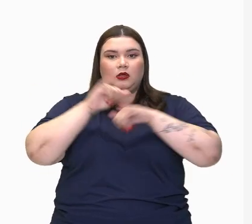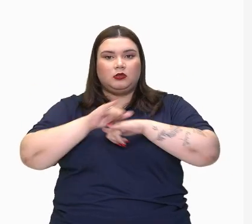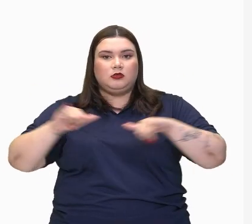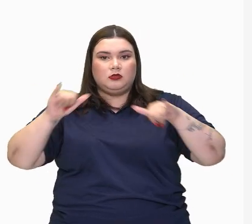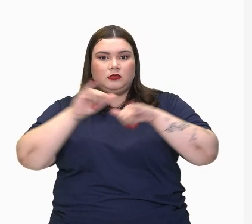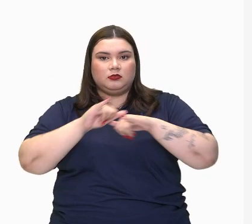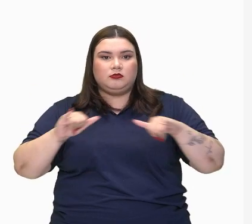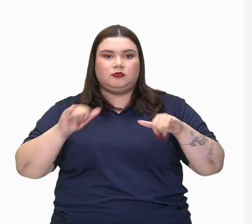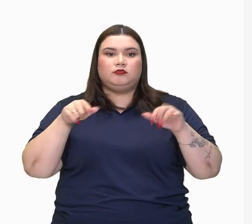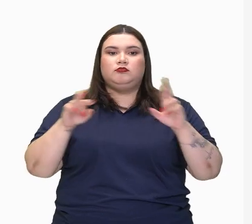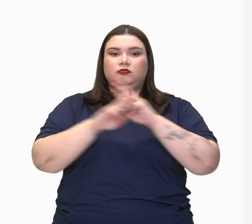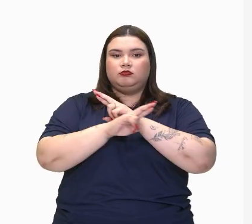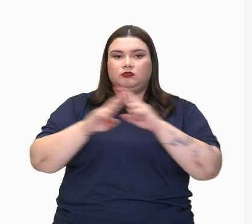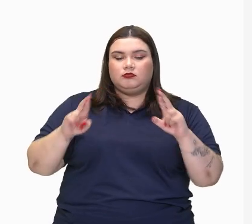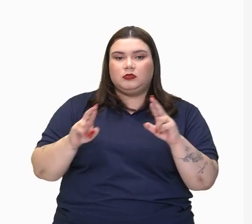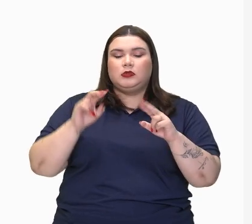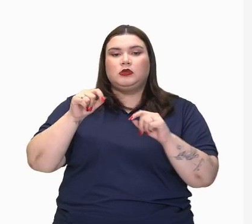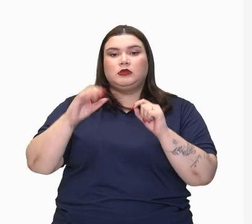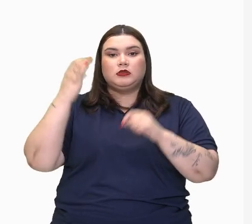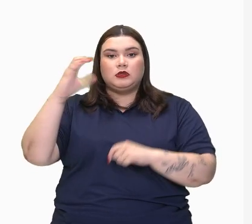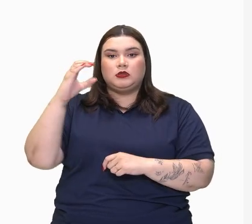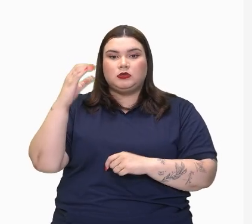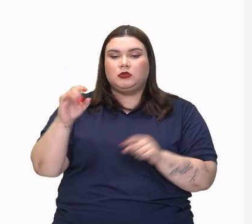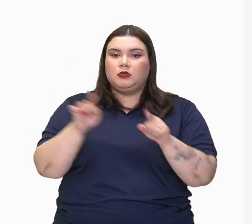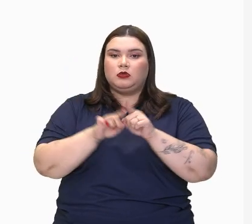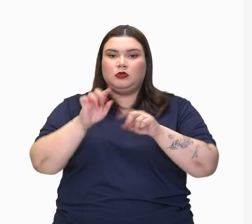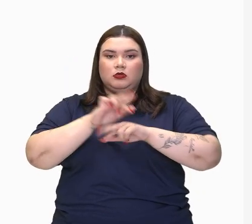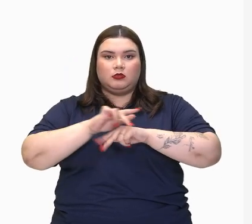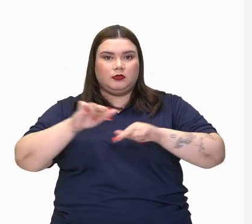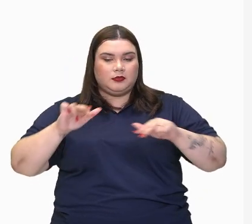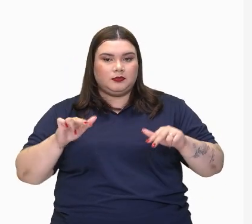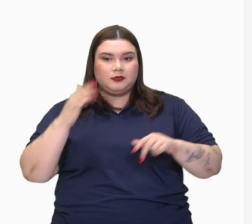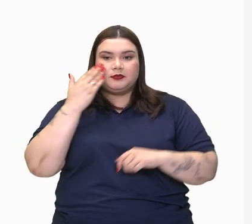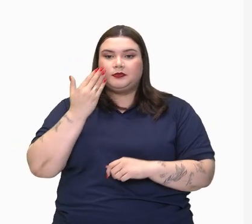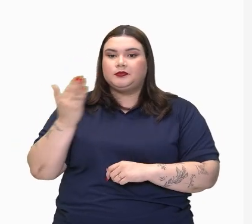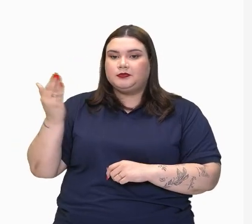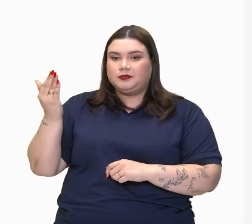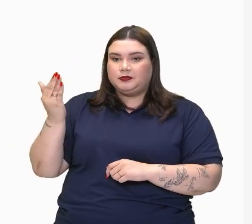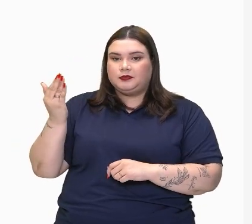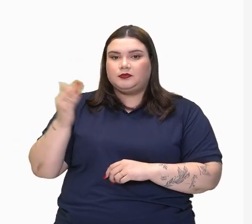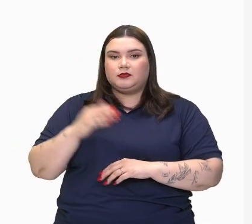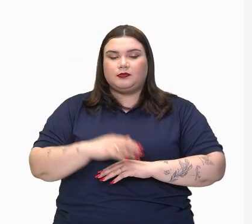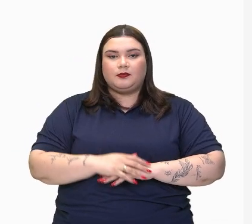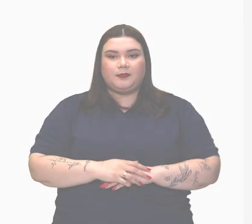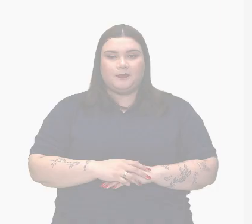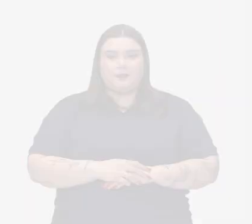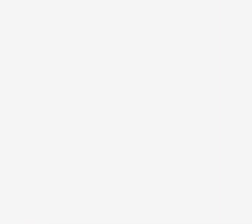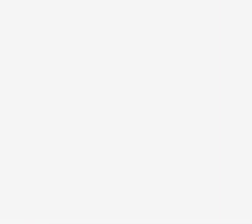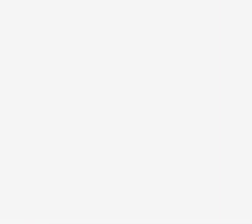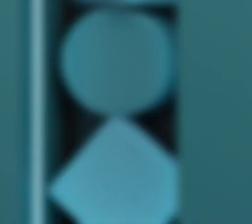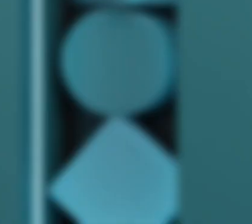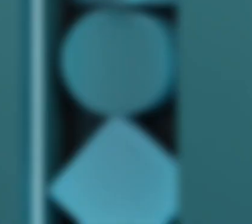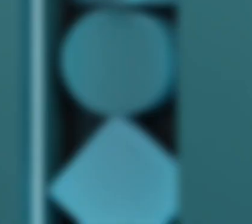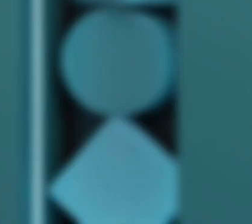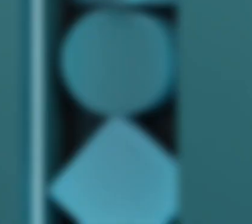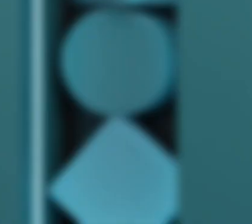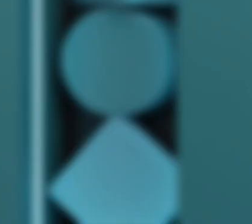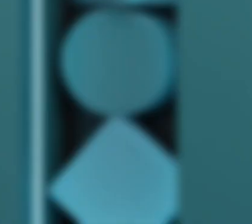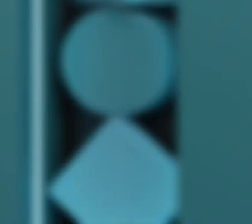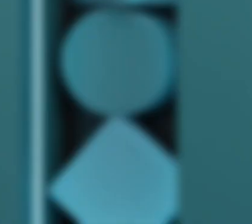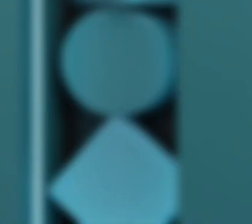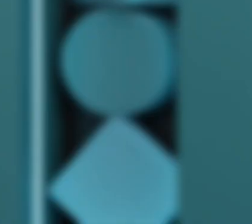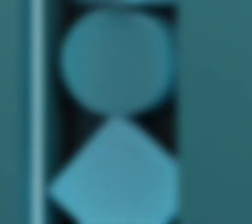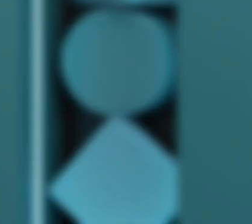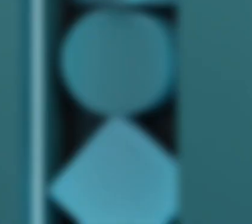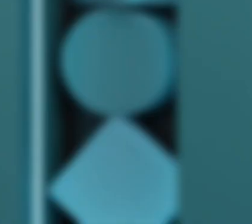classificado, relatórios científicos, dentre outros. Então, só para a gente pensar, como eu já havia dito, que a